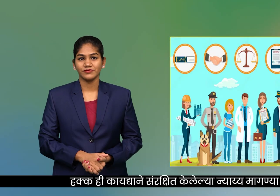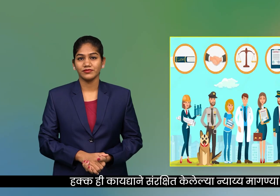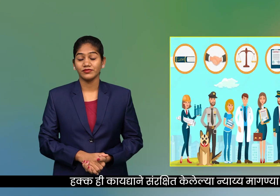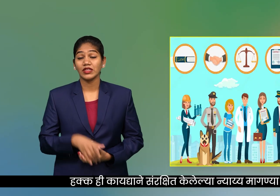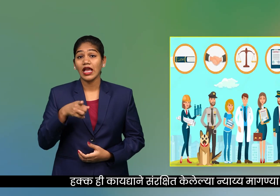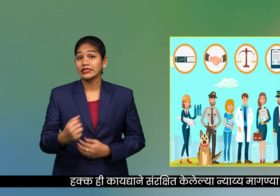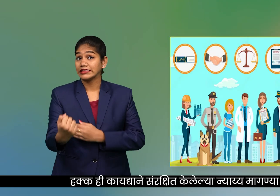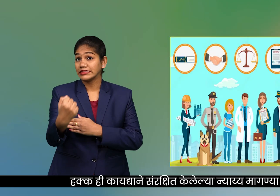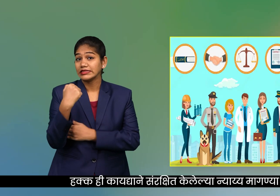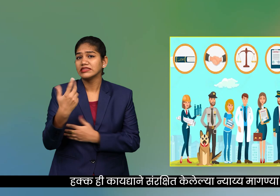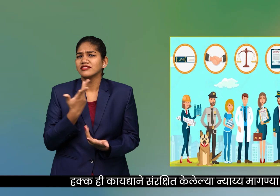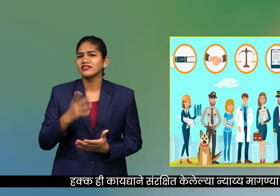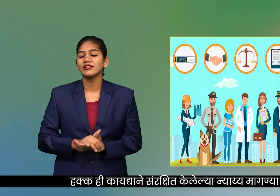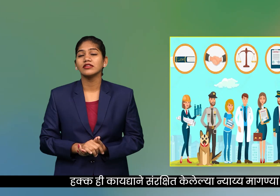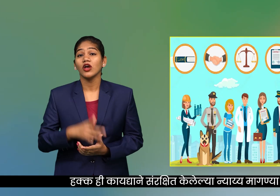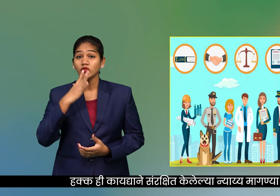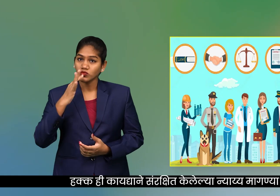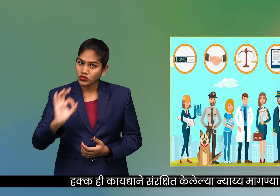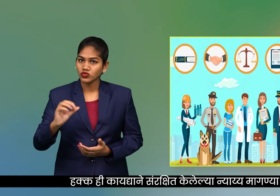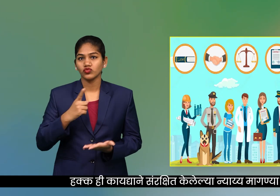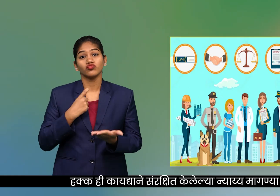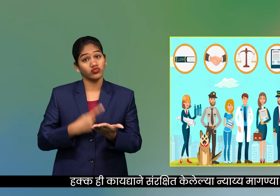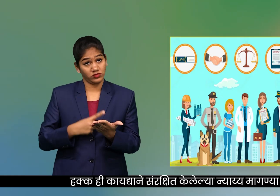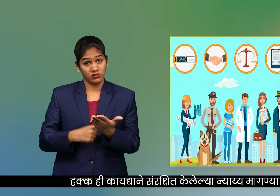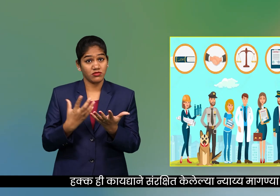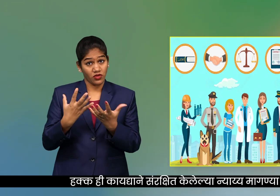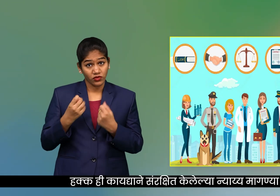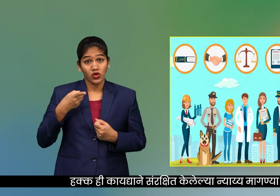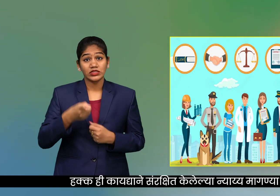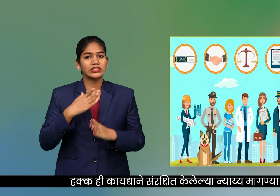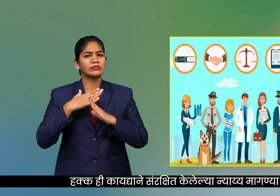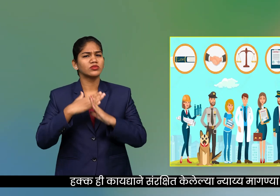हक्क ही कायद्याने संरक्षित केलेल्या न्याय मागण्या आहेत.